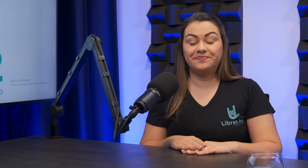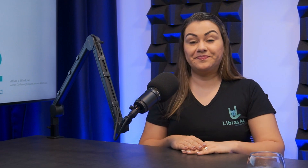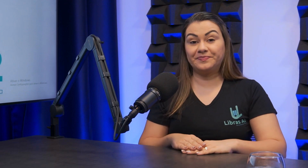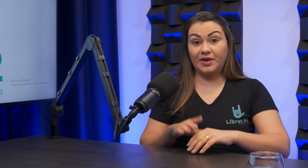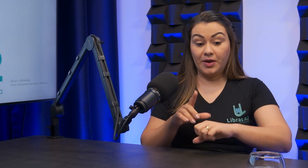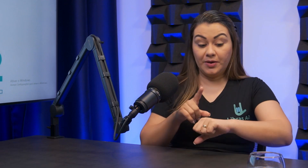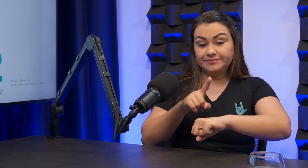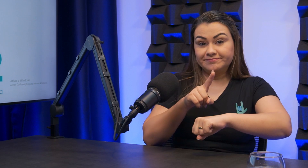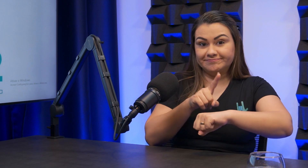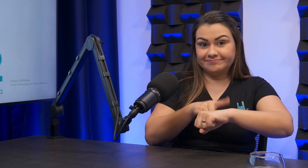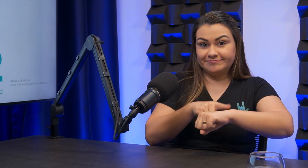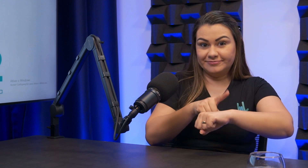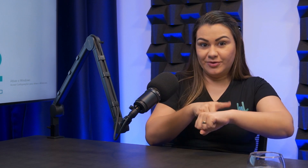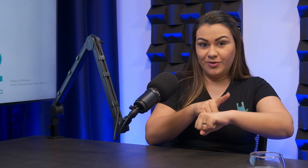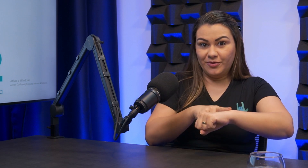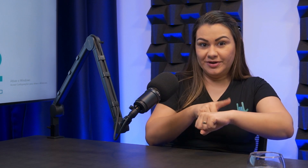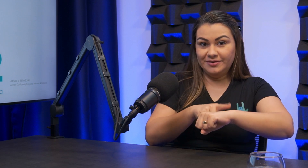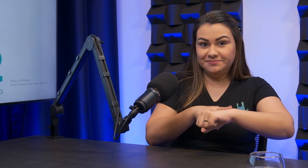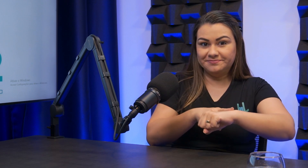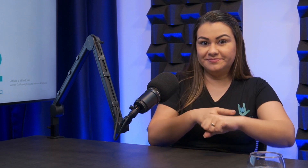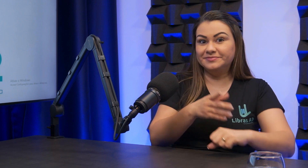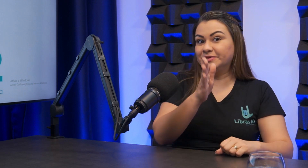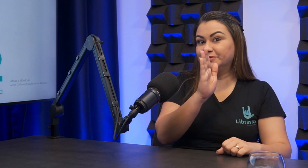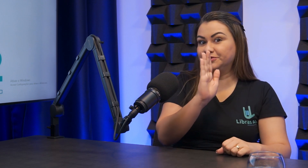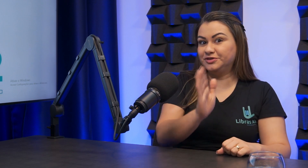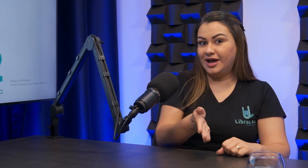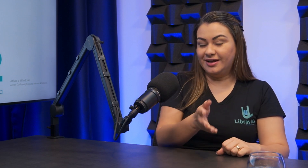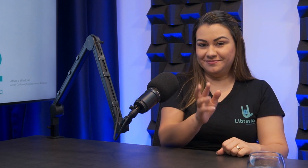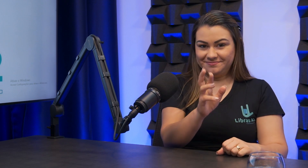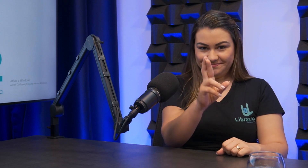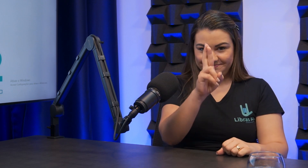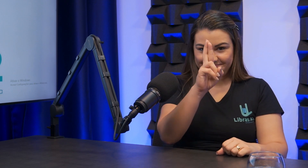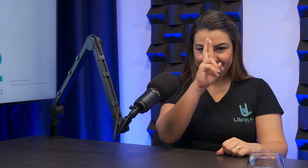lá, hein? Hora já.